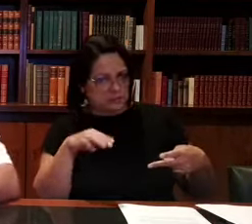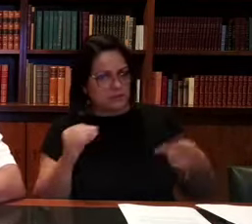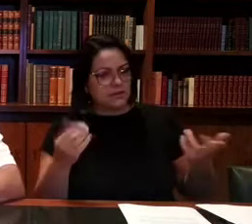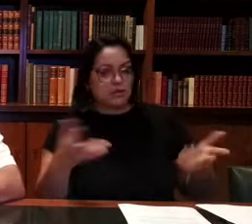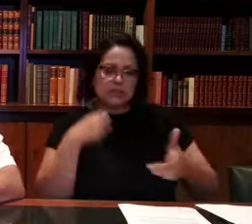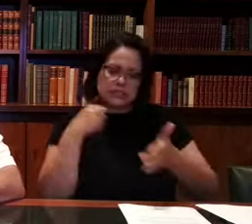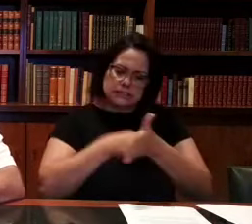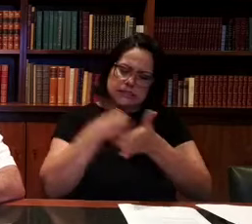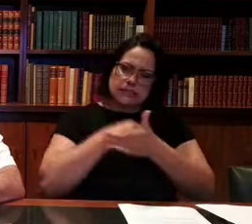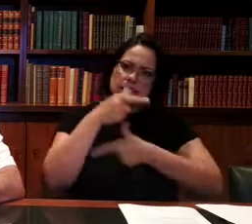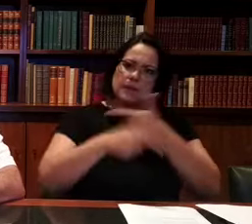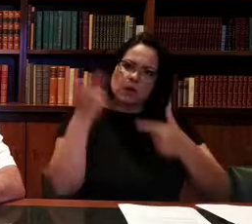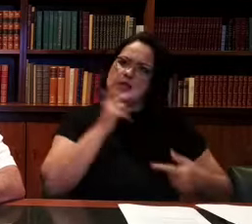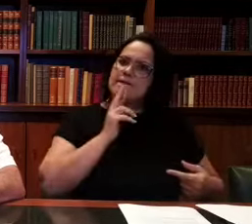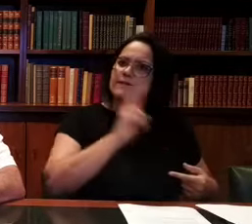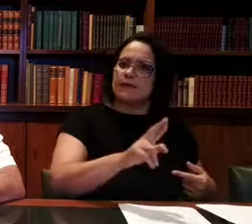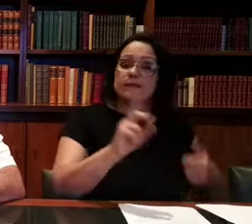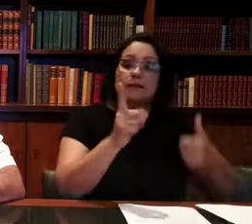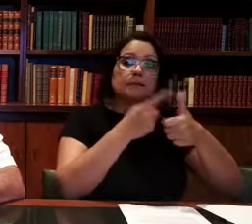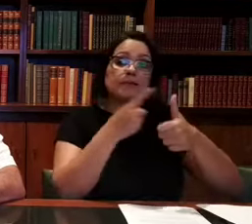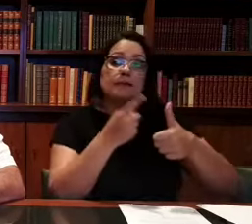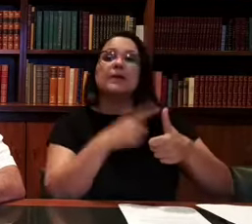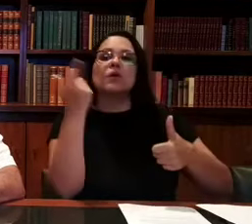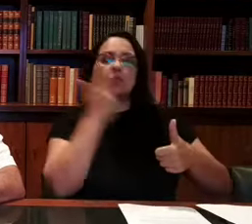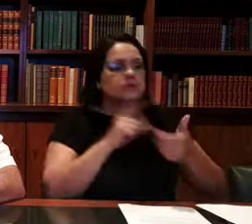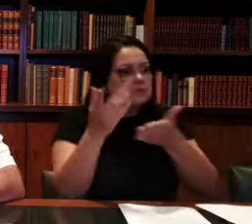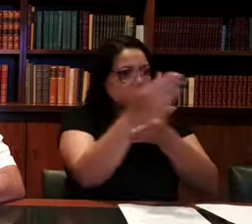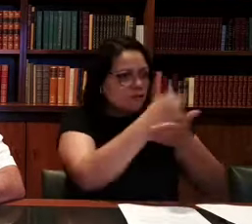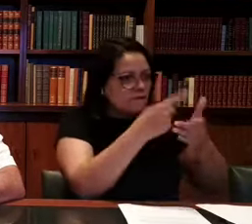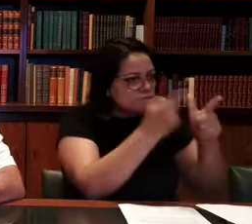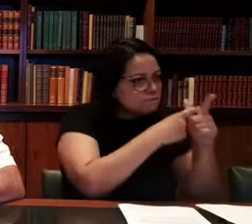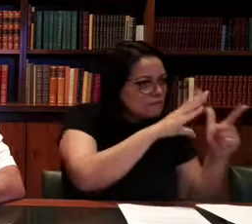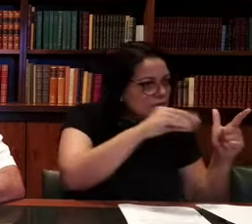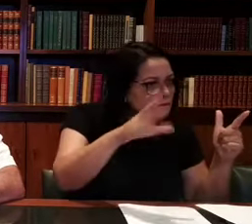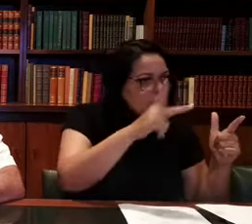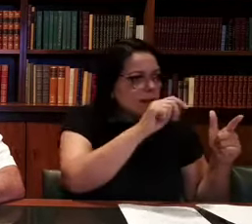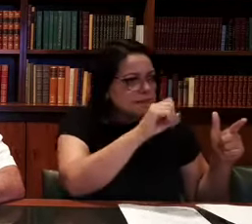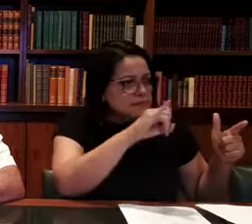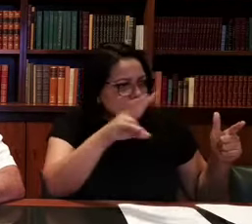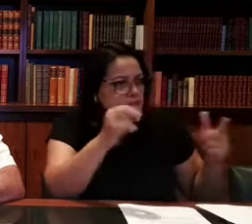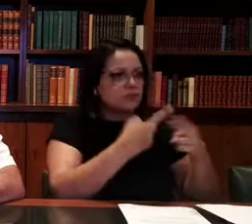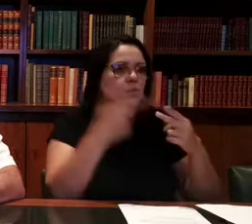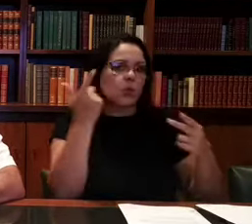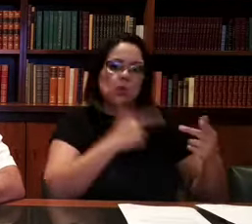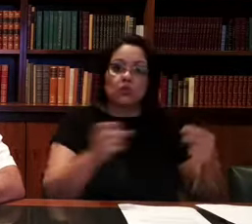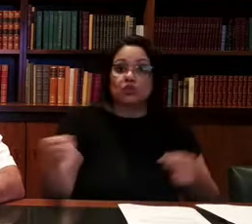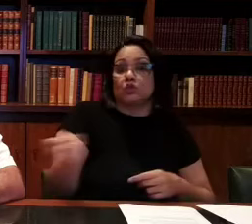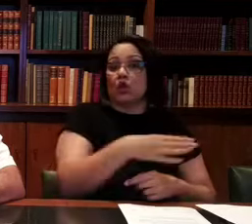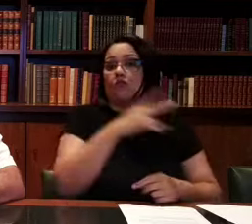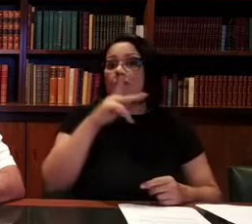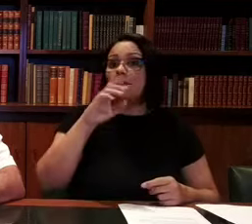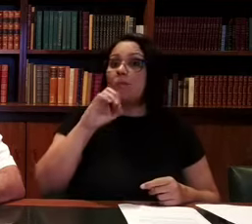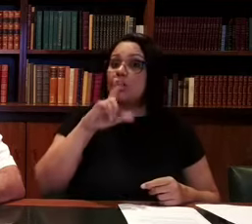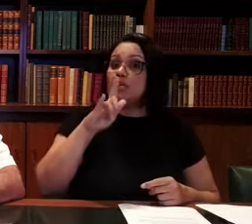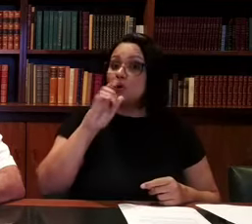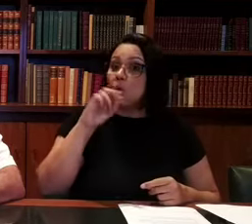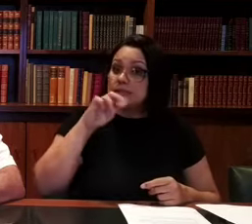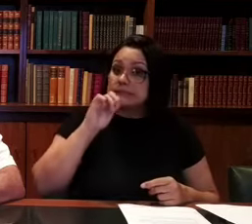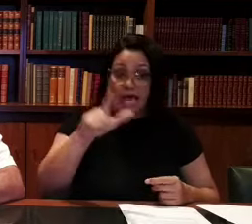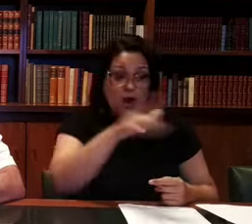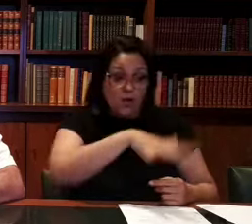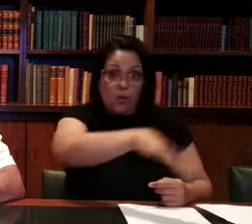dar resultado então primeiro nós acertamos os passivos aprovamos uma nova poligonal para o porto de Santos aprovamos um